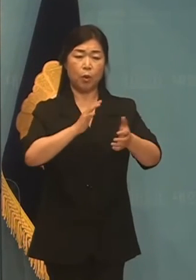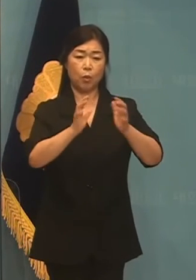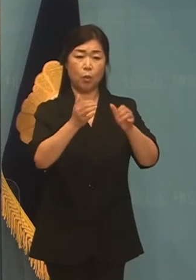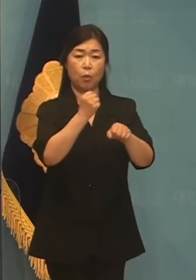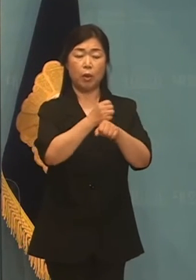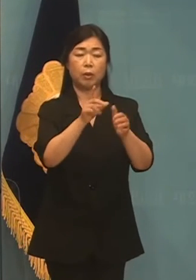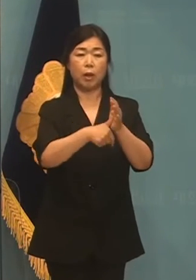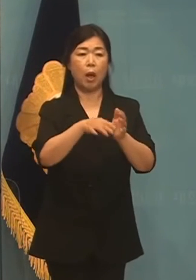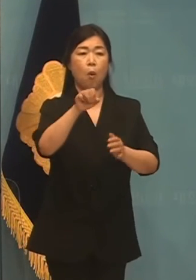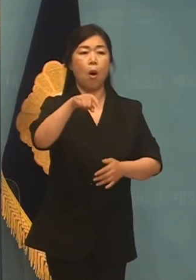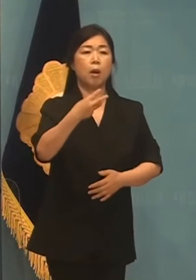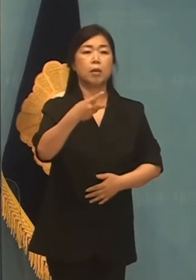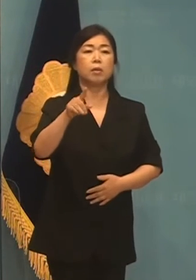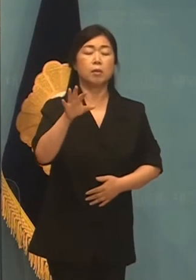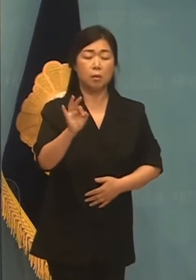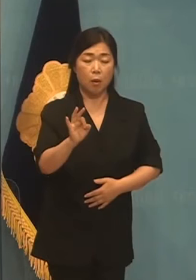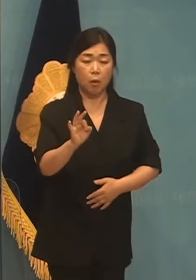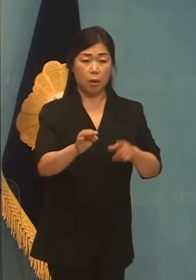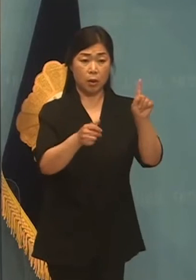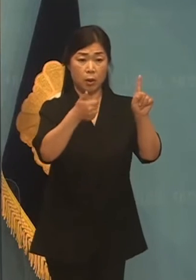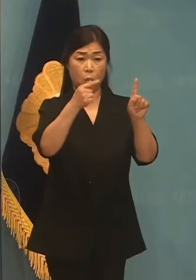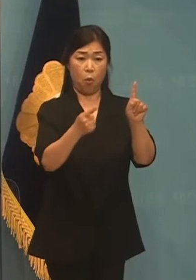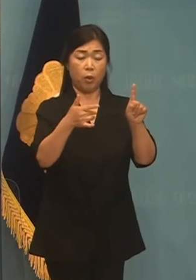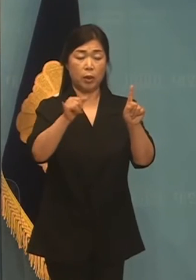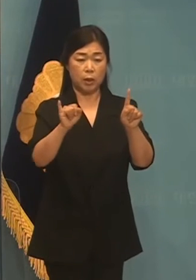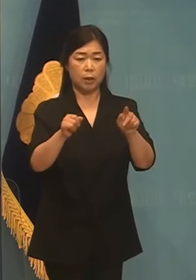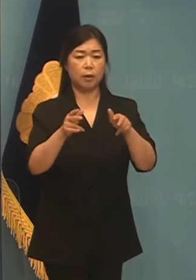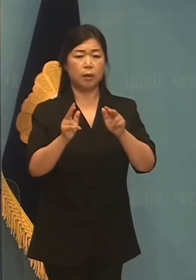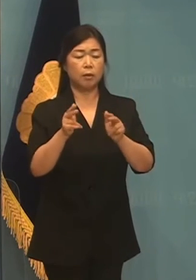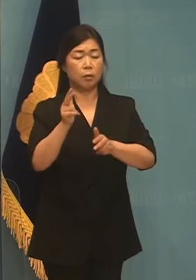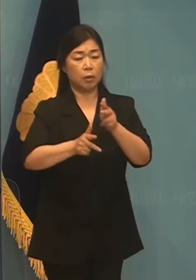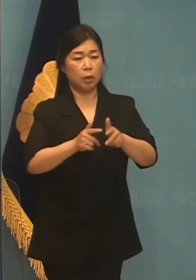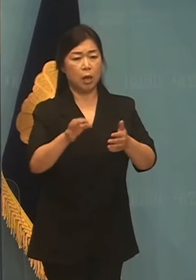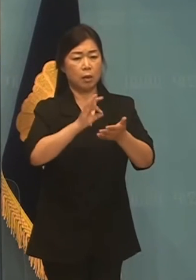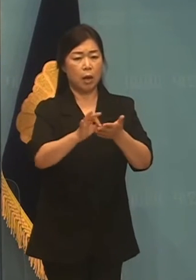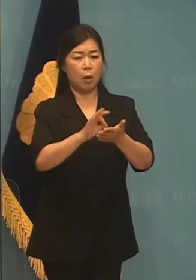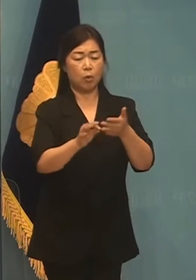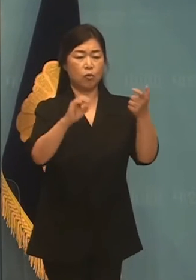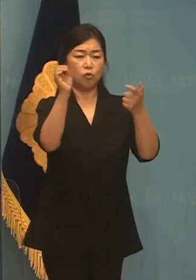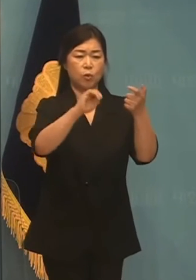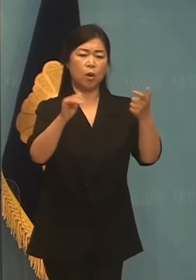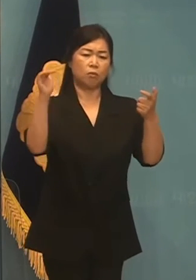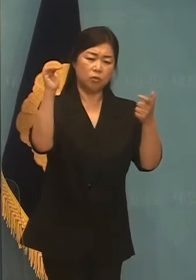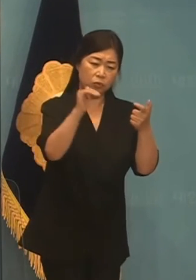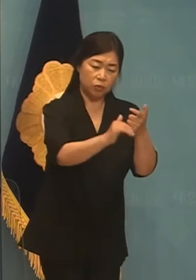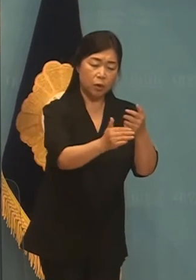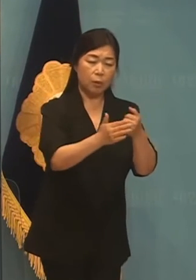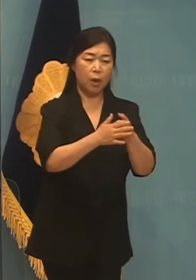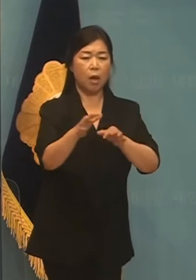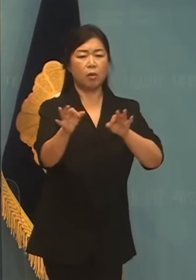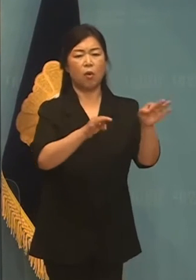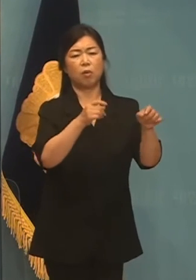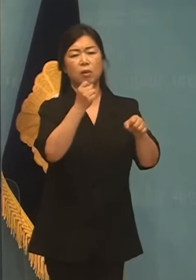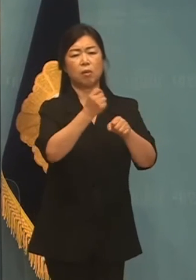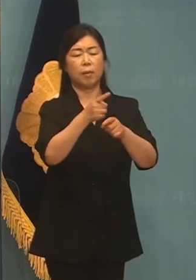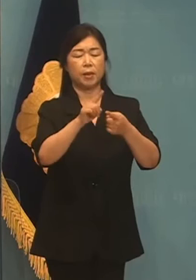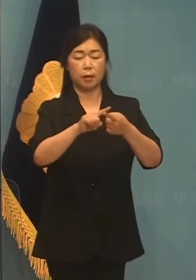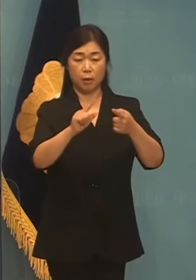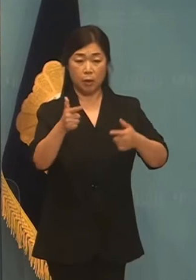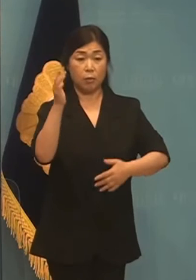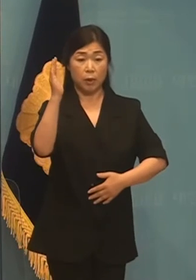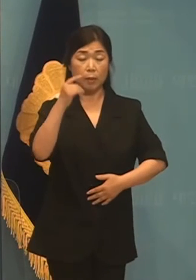1호기 원전의 이용률이 60% 이하로 떨어져 경제성이 없다고